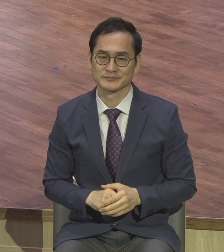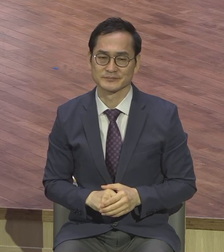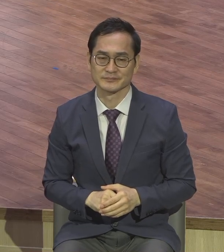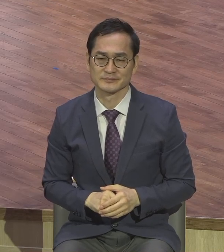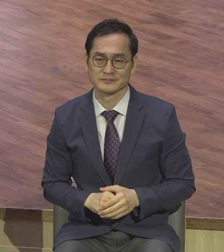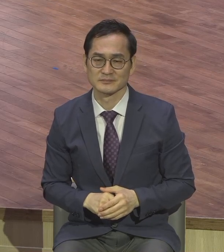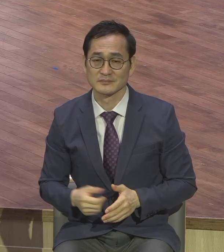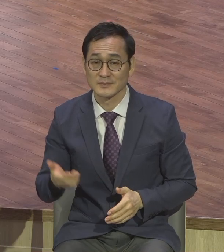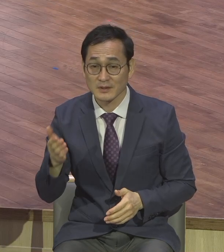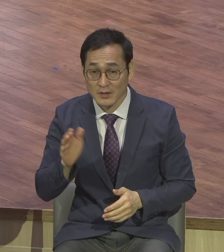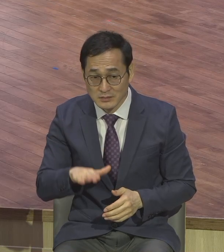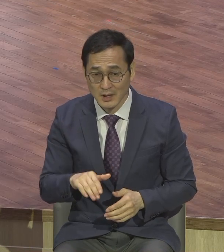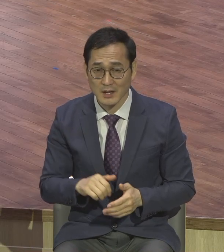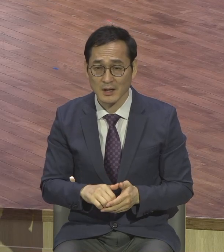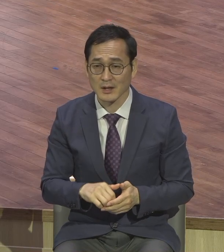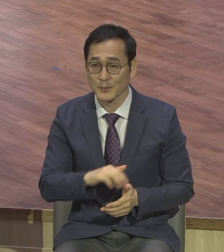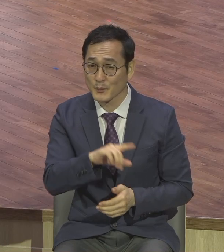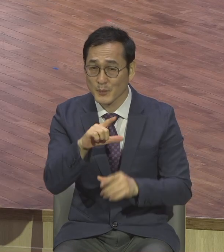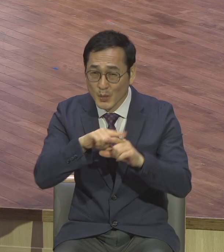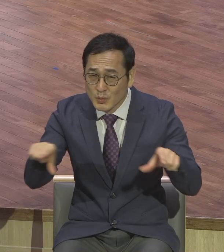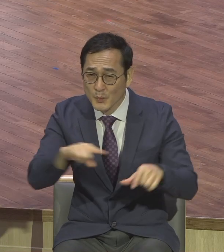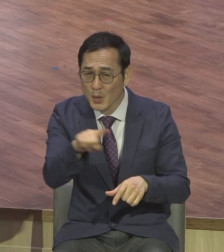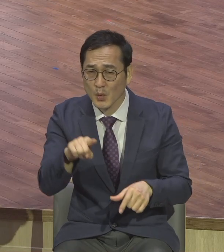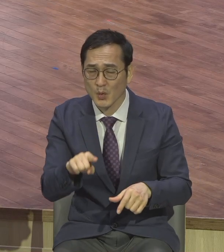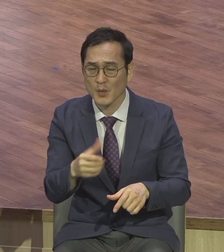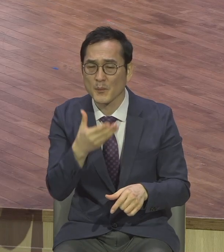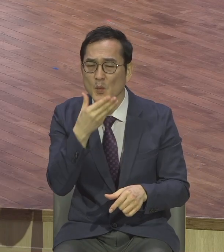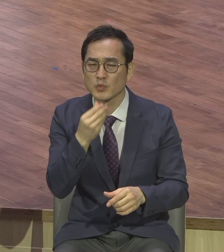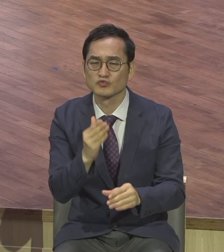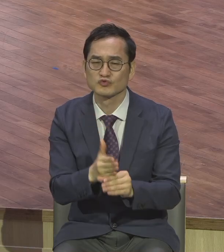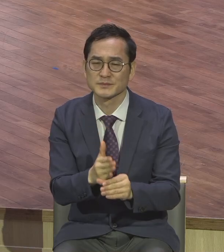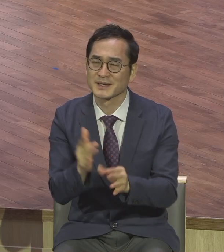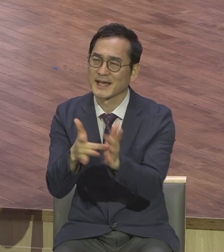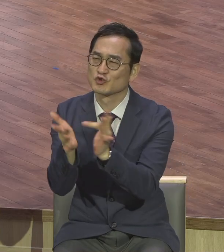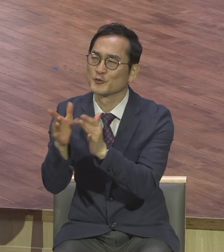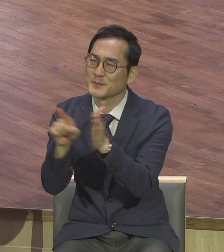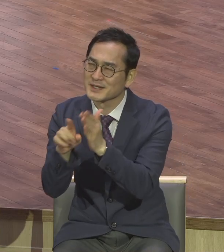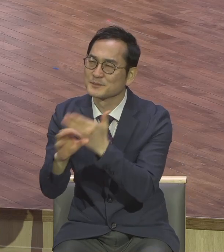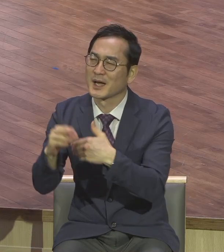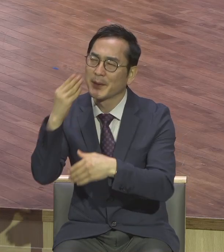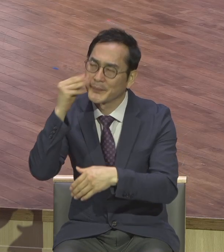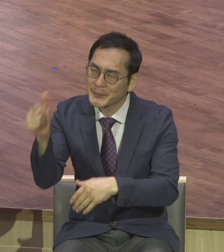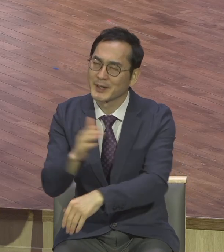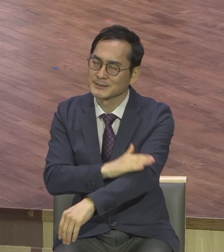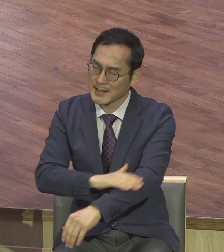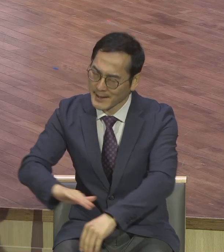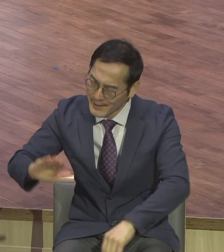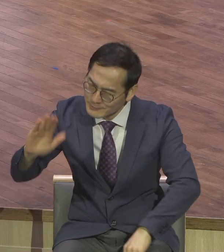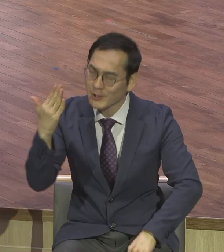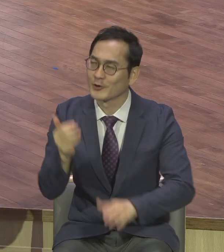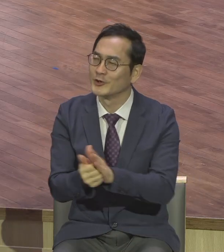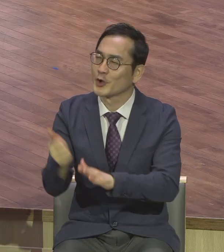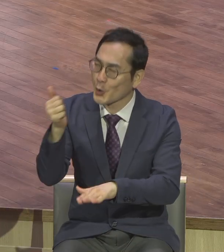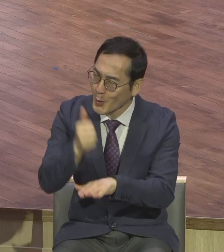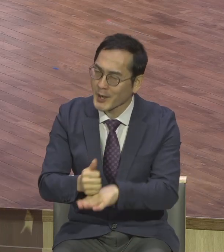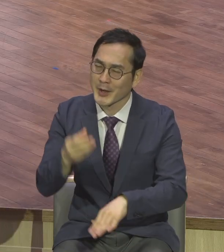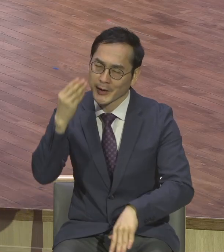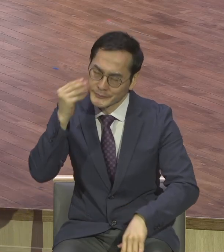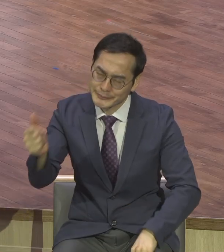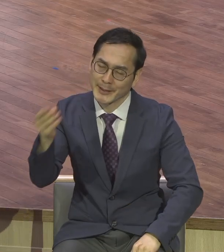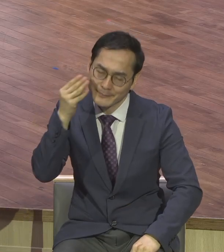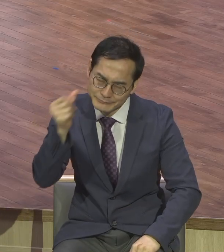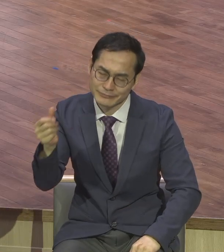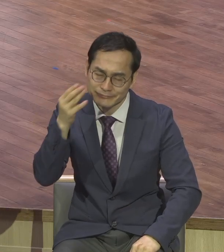기복 신앙에 빠져가지고 그냥 예수 믿으면 복받고 예수 믿으면 잘 되고 예수 믿으면 다 형통하고